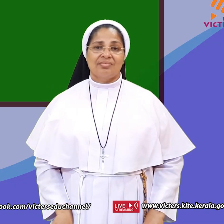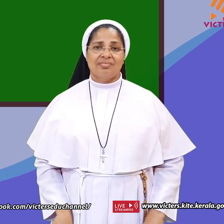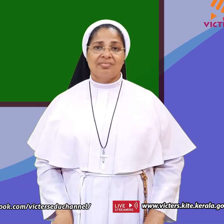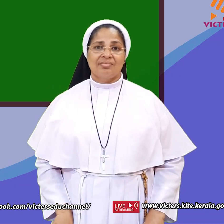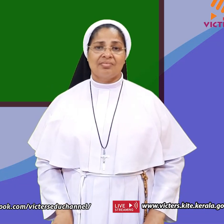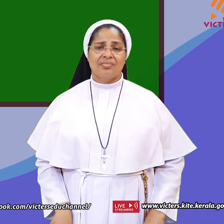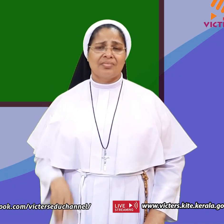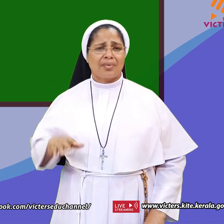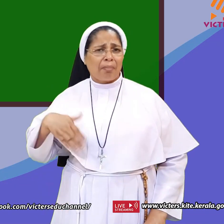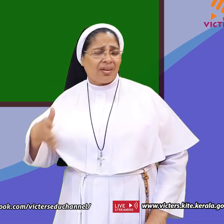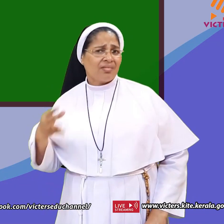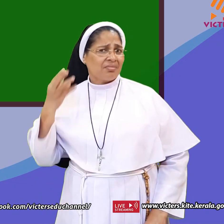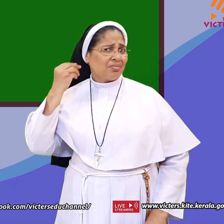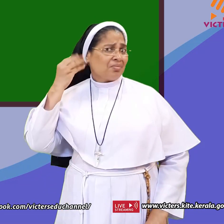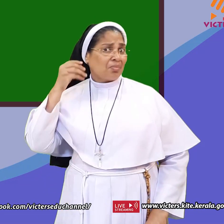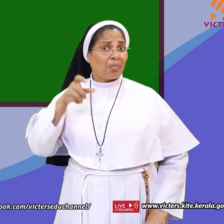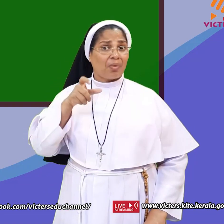ഒരുപക്ഷെ സാധാരണ കുട്ടികളേക്കാൾ